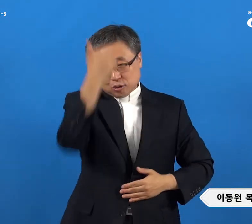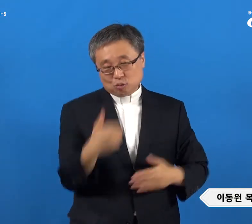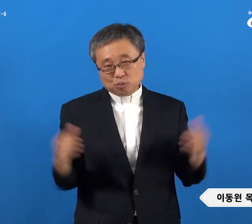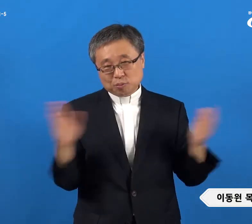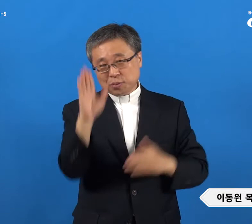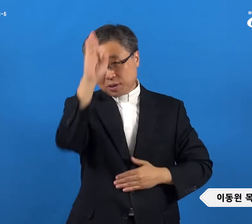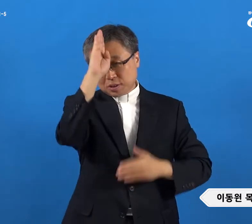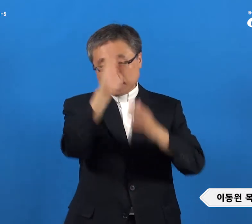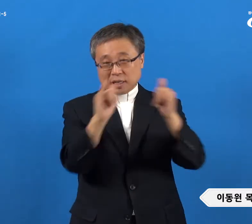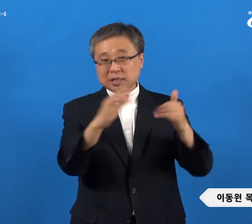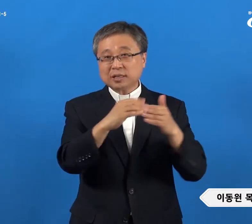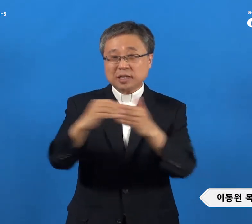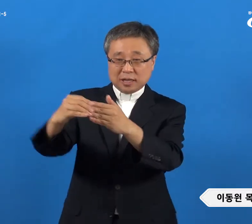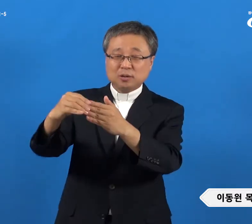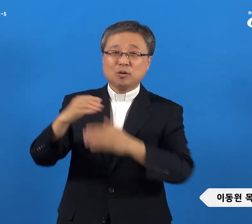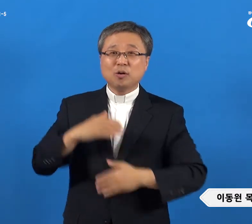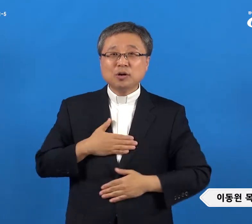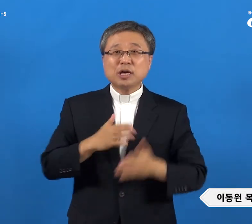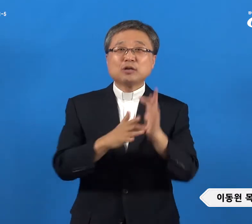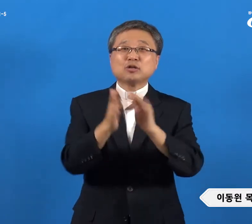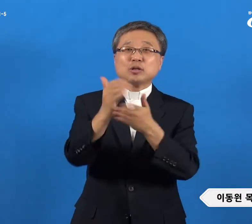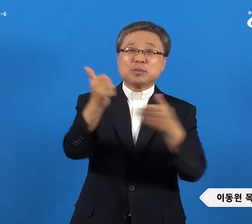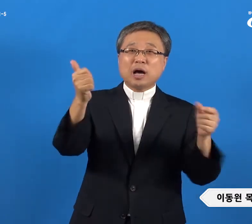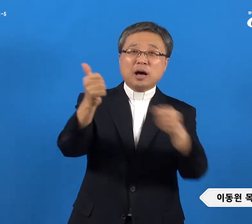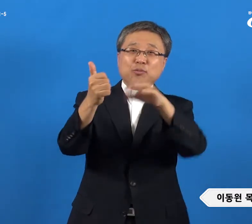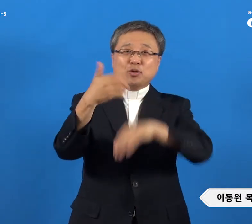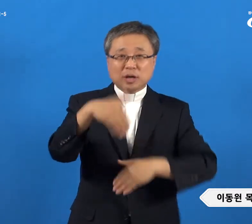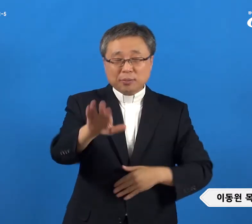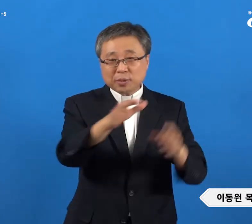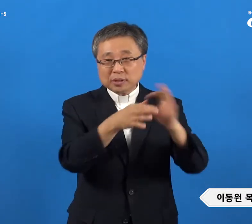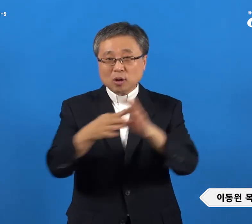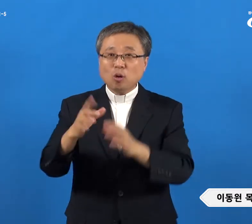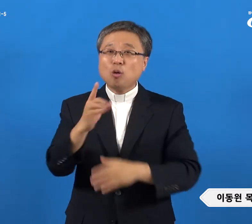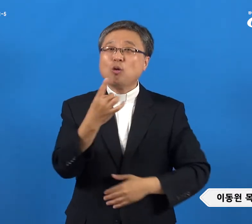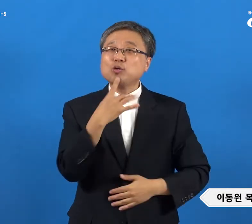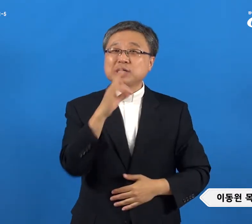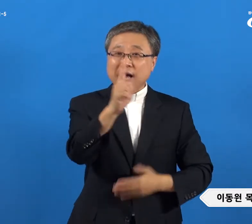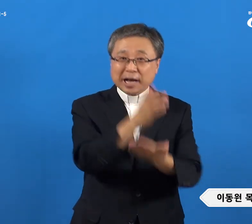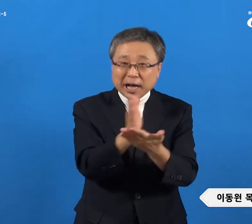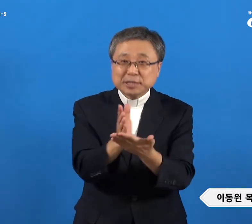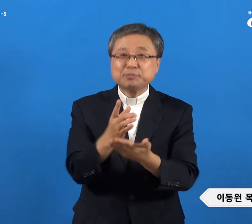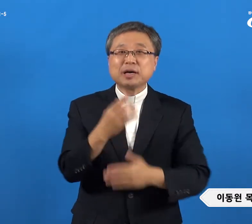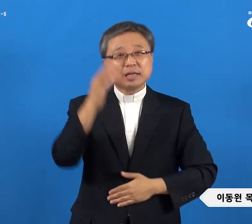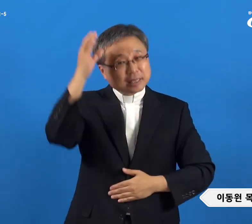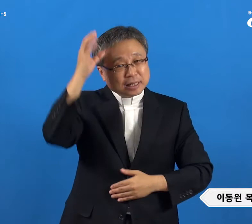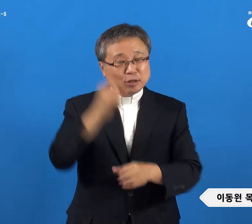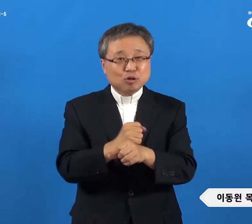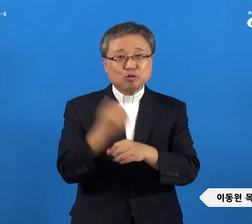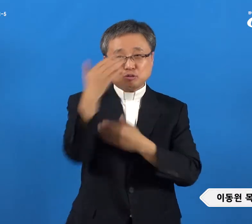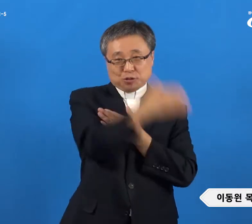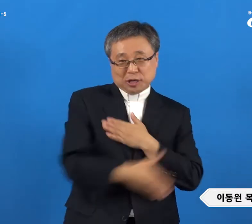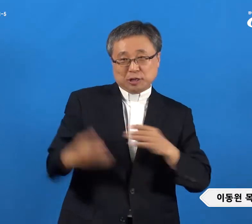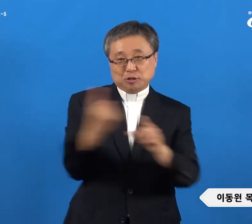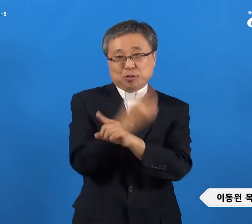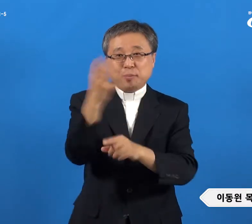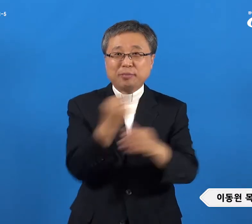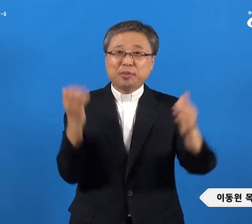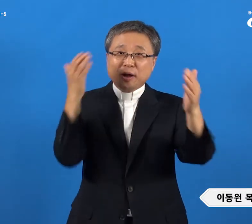데리고 예수님 앞으로 가면서 오직 하나만 기대했을 것입니다. 그의 육체가 치유받도록.